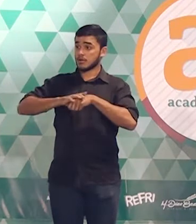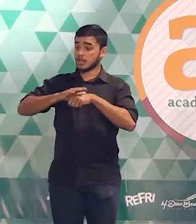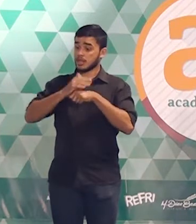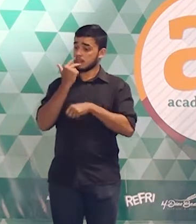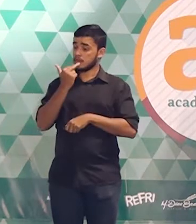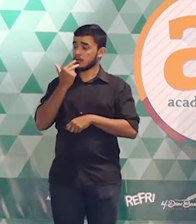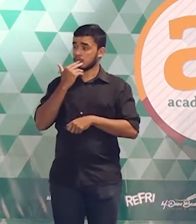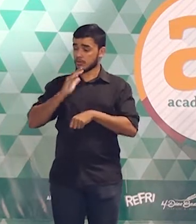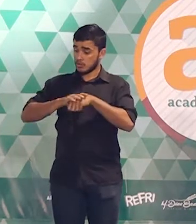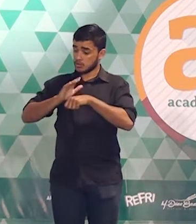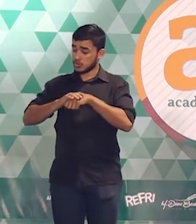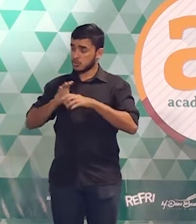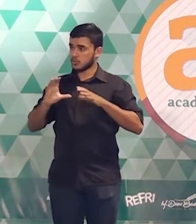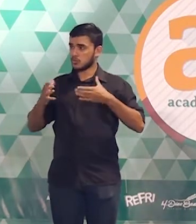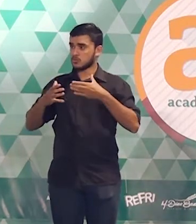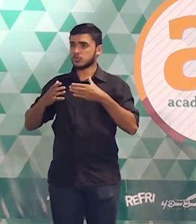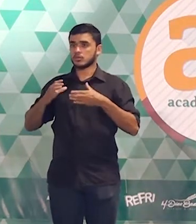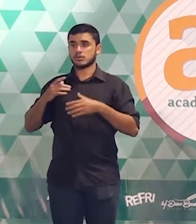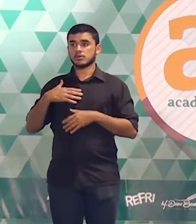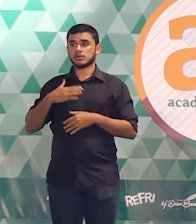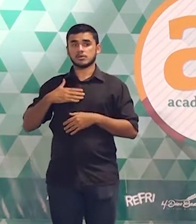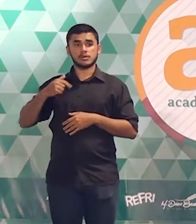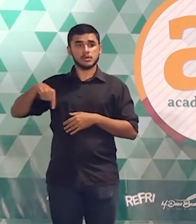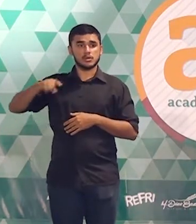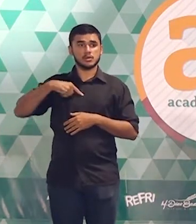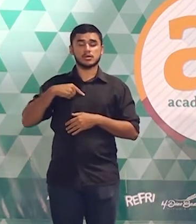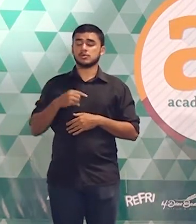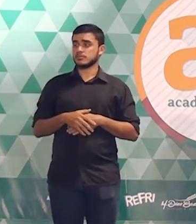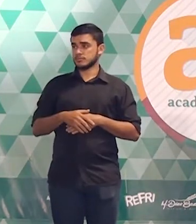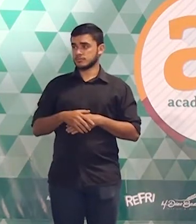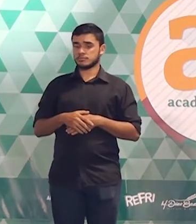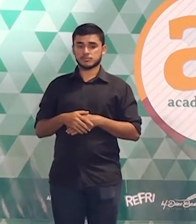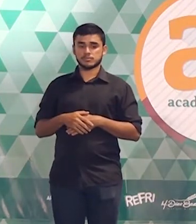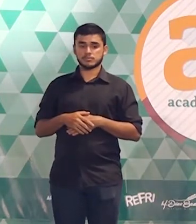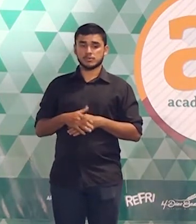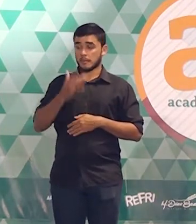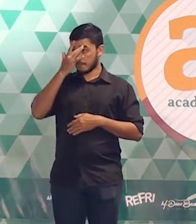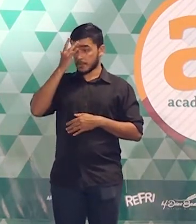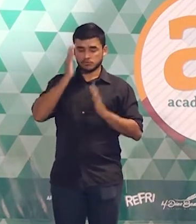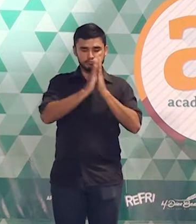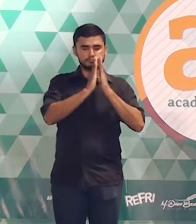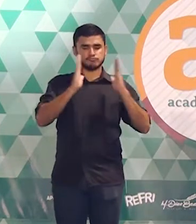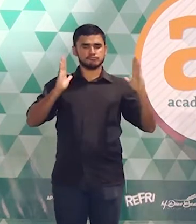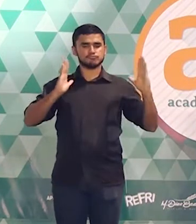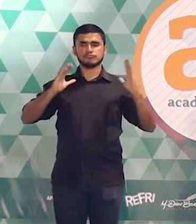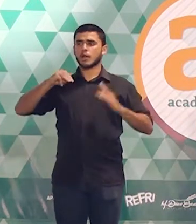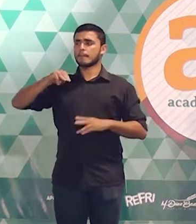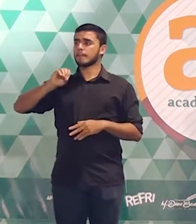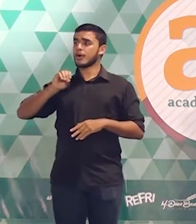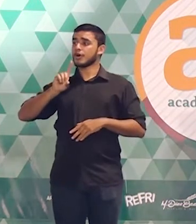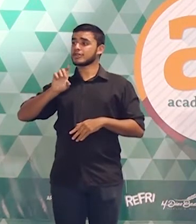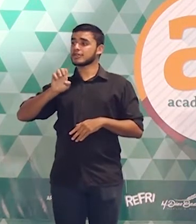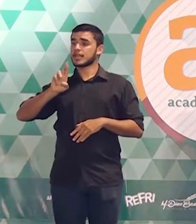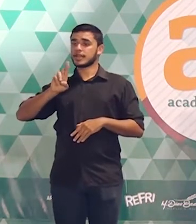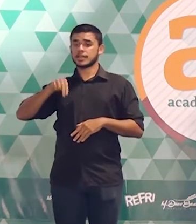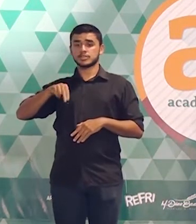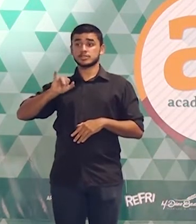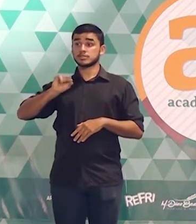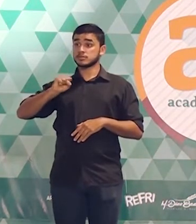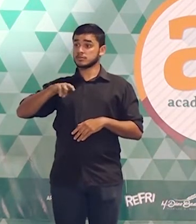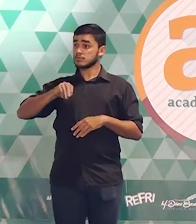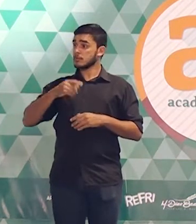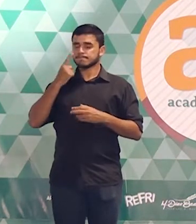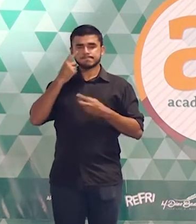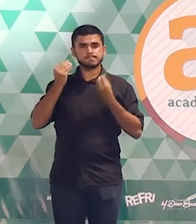jeito, da nossa forma. E os modernistas, atentos a isso, identificaram nesse